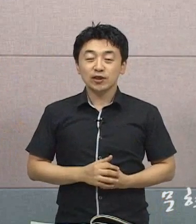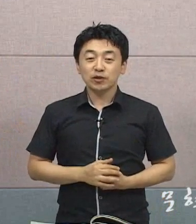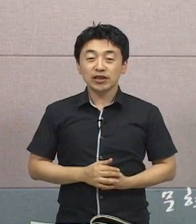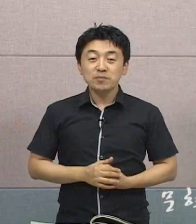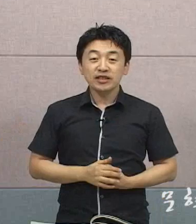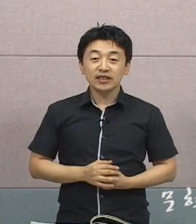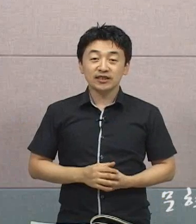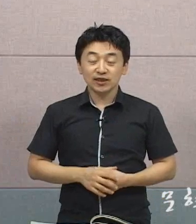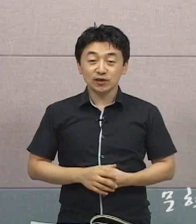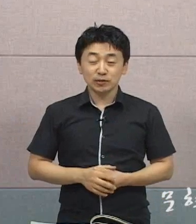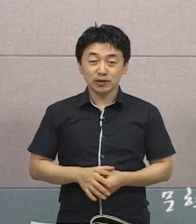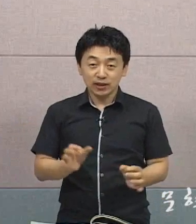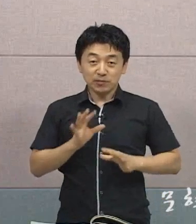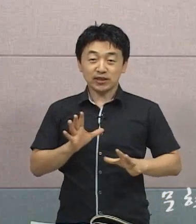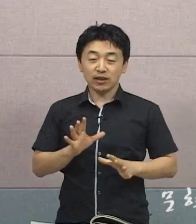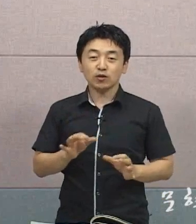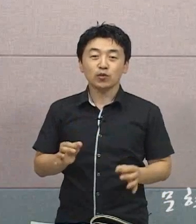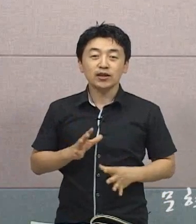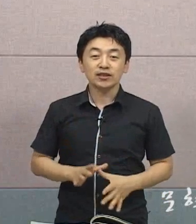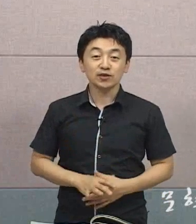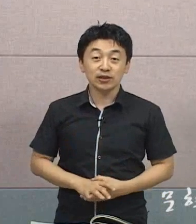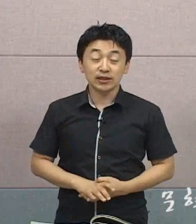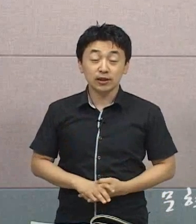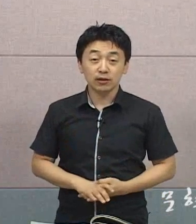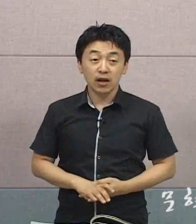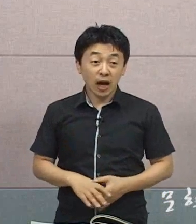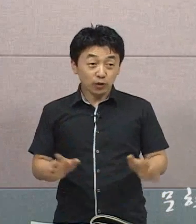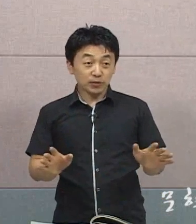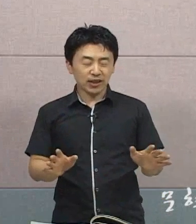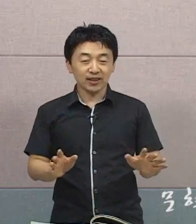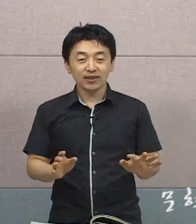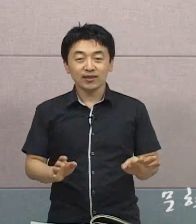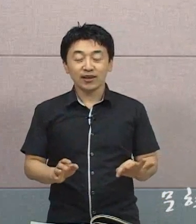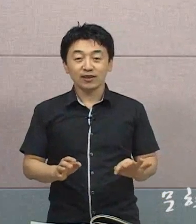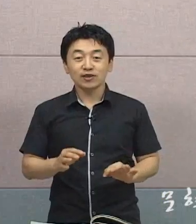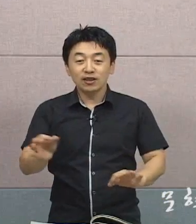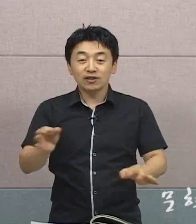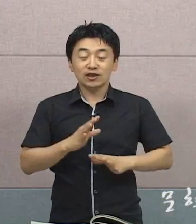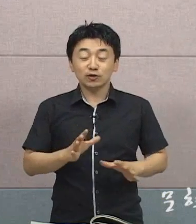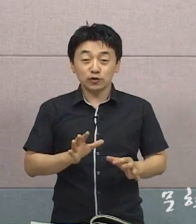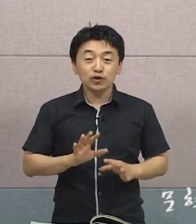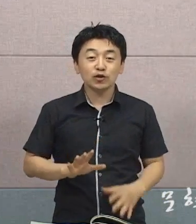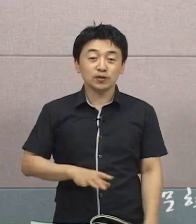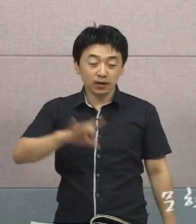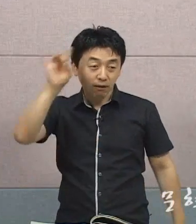쓰냐면요. 깜짝이야라는 단어로 깜짝이야, 이건 놀라다라는 수하잖아요. 아이고, 깜짝이야. 네, 그때는 이것도 쓰셔도 되지만,